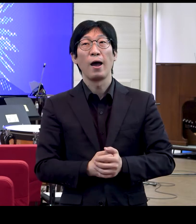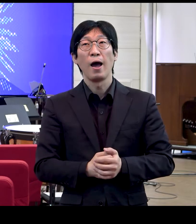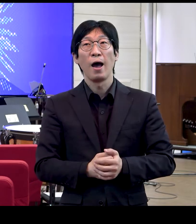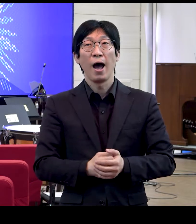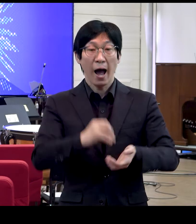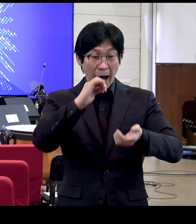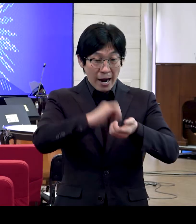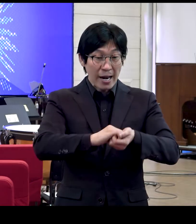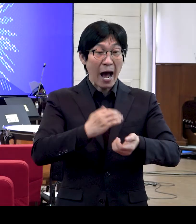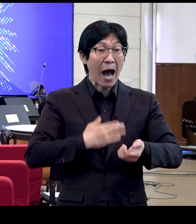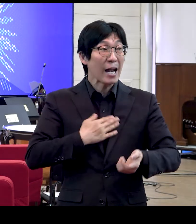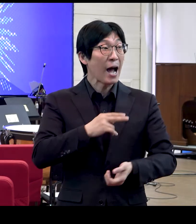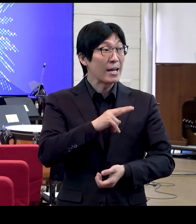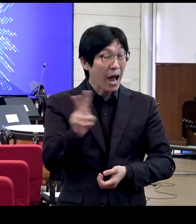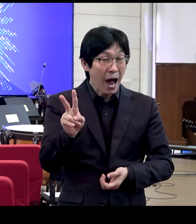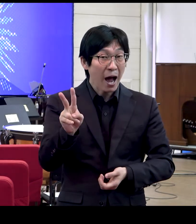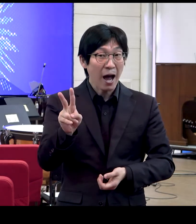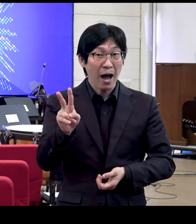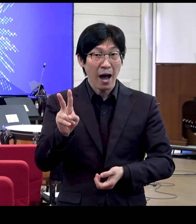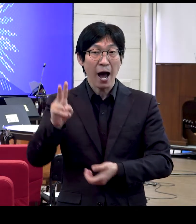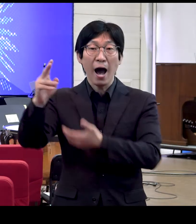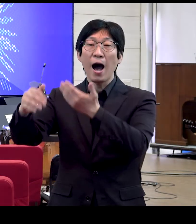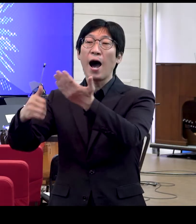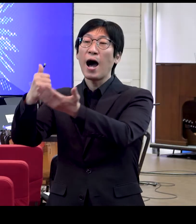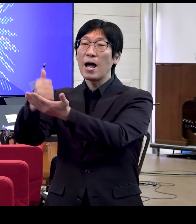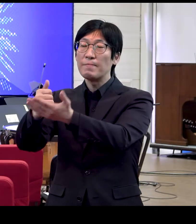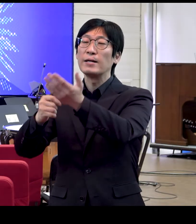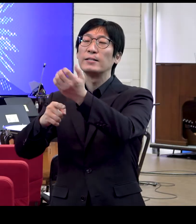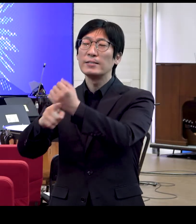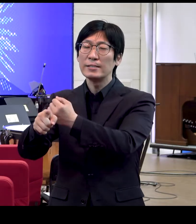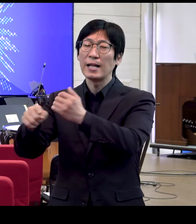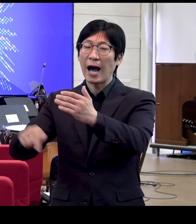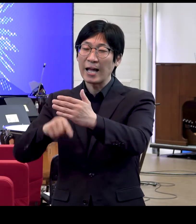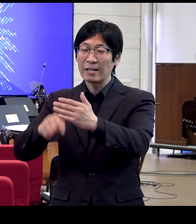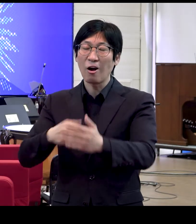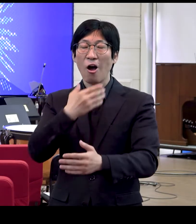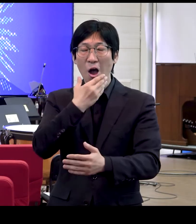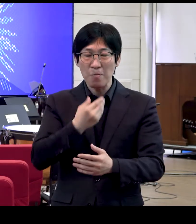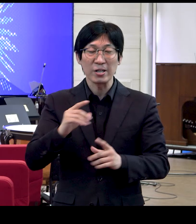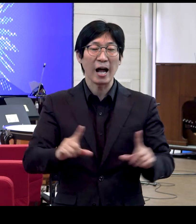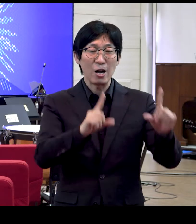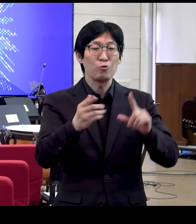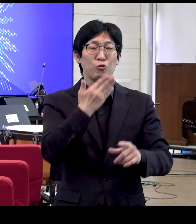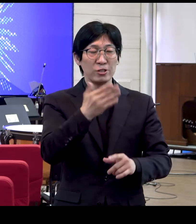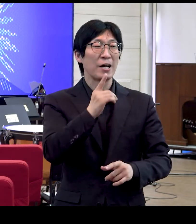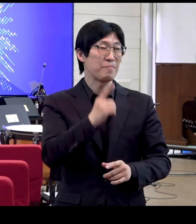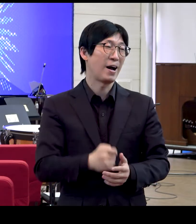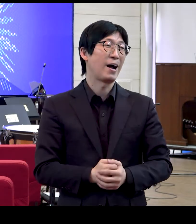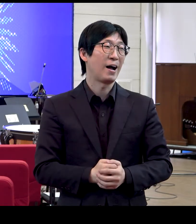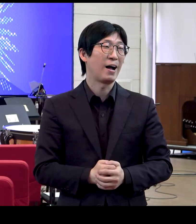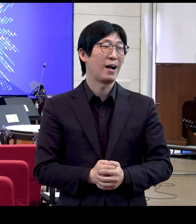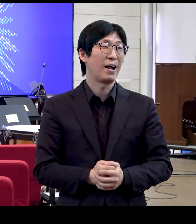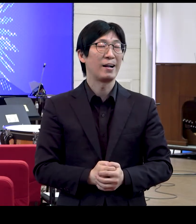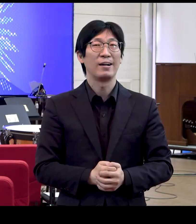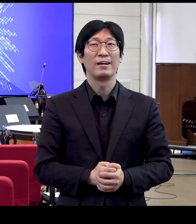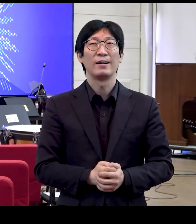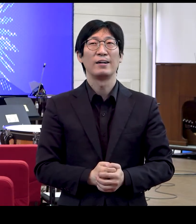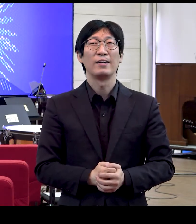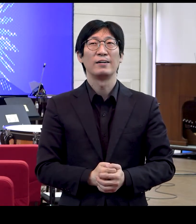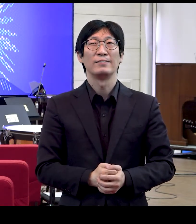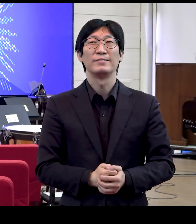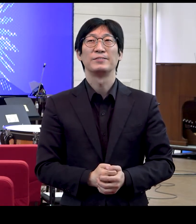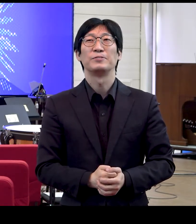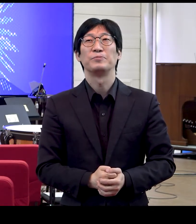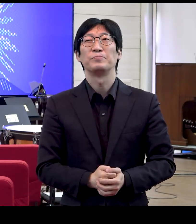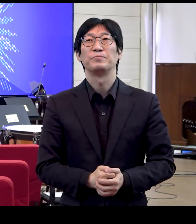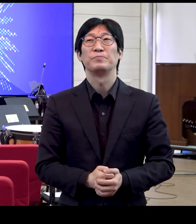왜냐하면요, 그걸 알아야 우리가 하나님의 창조의 뜻 가운데서 행복하고 아름답게 제대로 살 수가